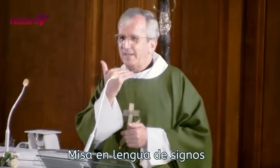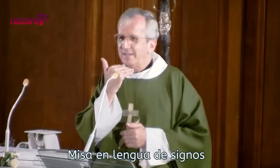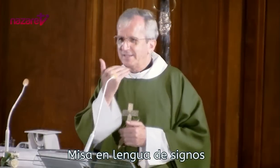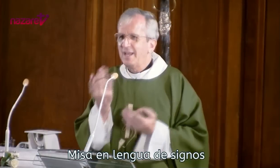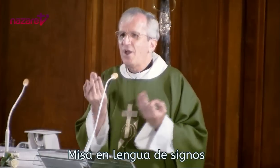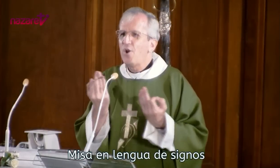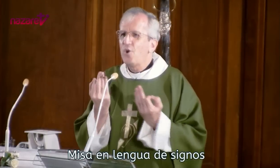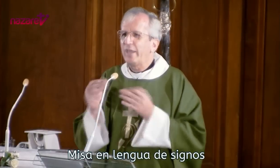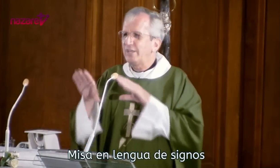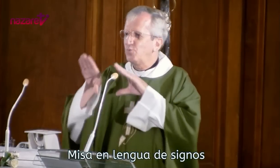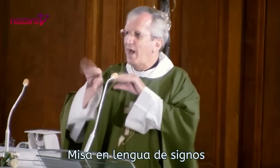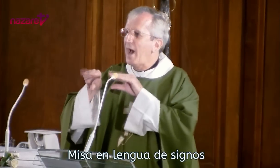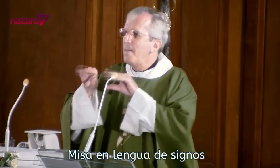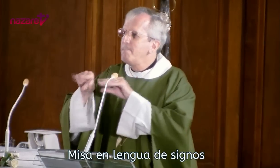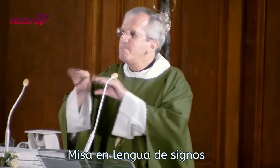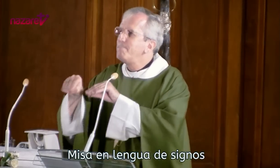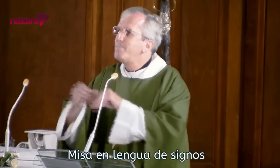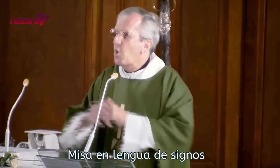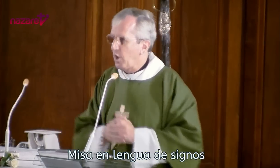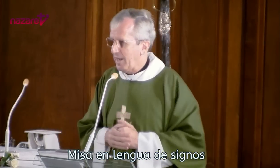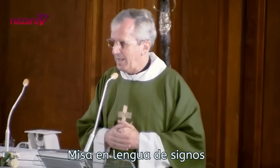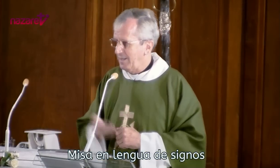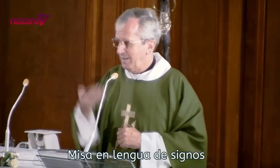¿Sabéis lo que es una bronca?